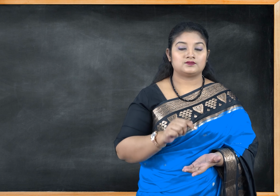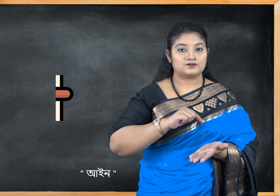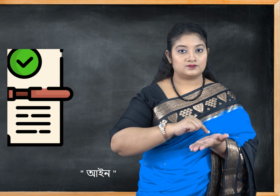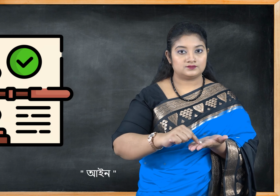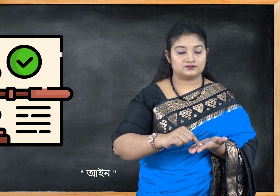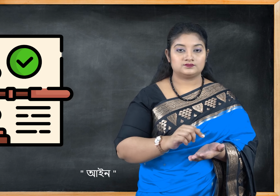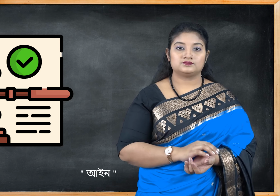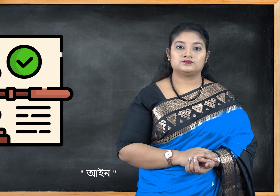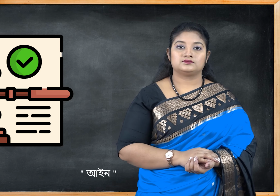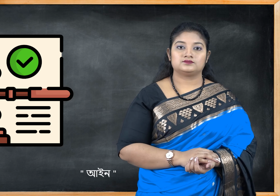আইন,